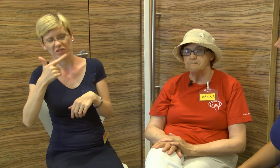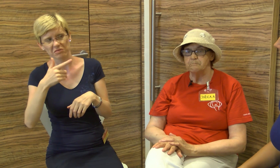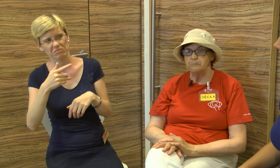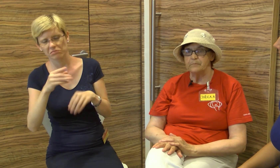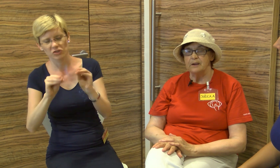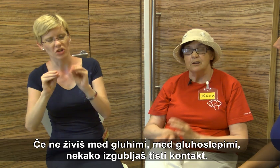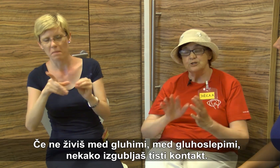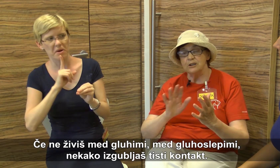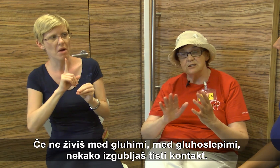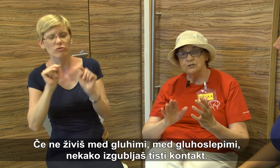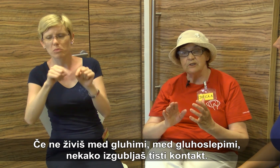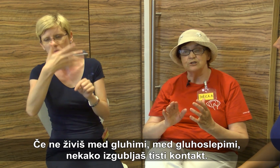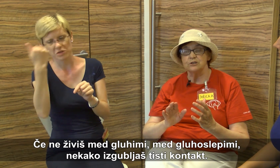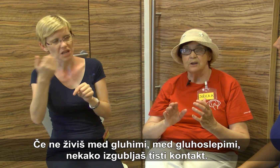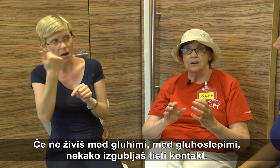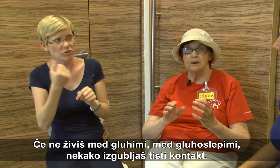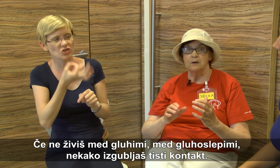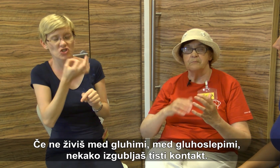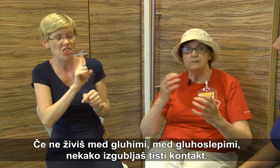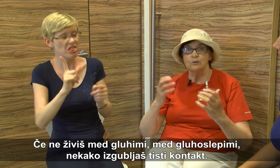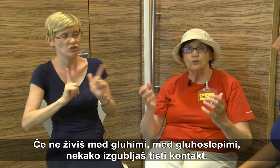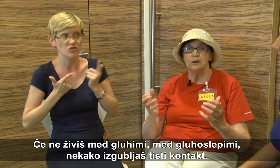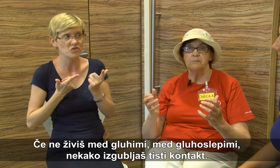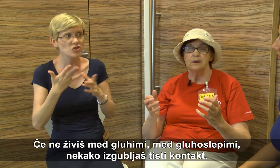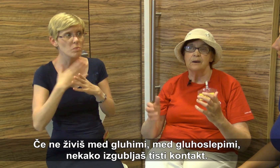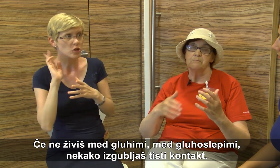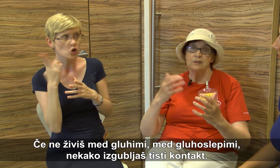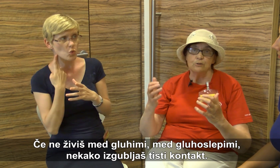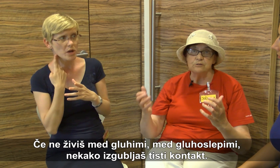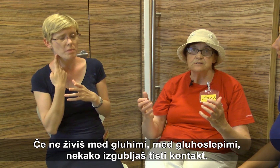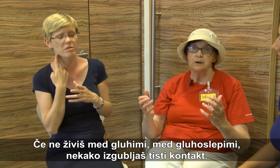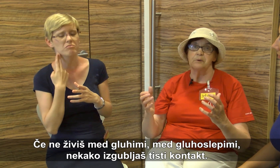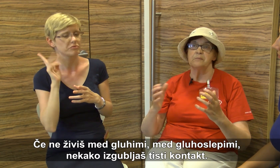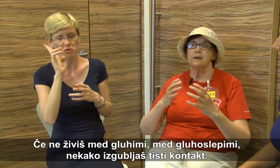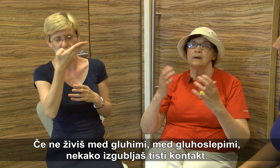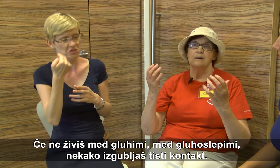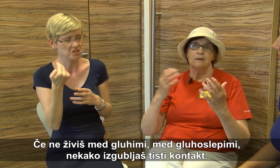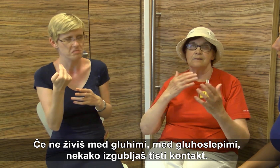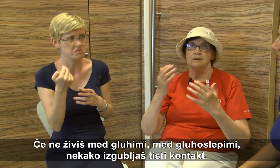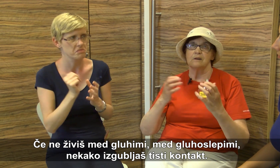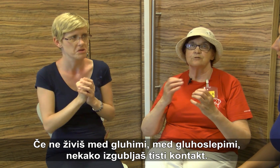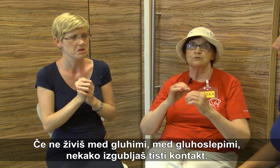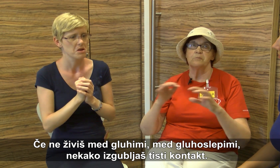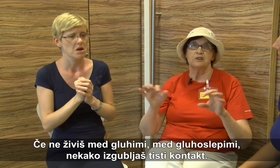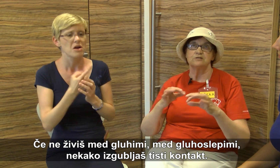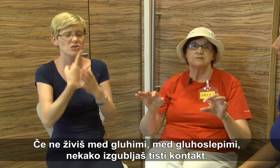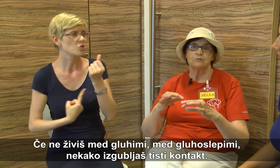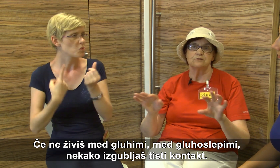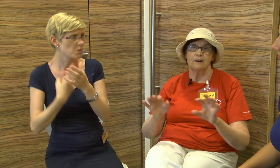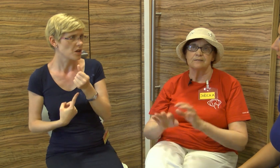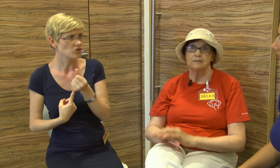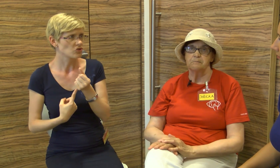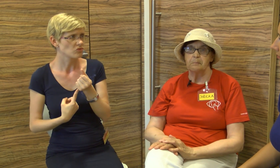ne. In če ne živiš med gluhimi, med gluhoslepimi, nekako zgubljaš